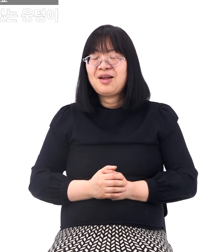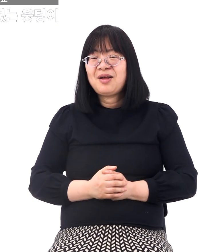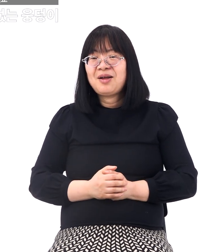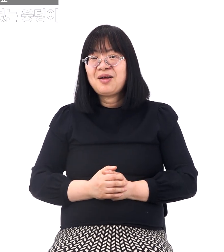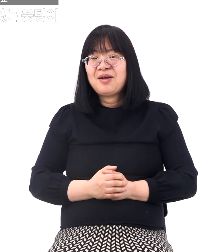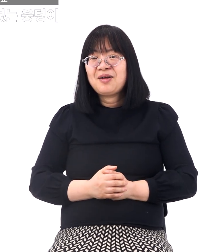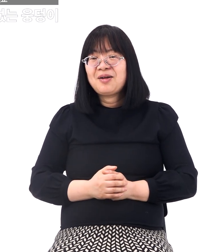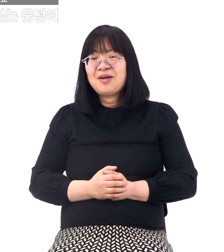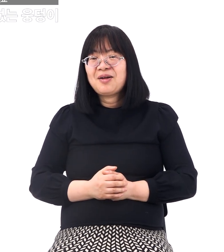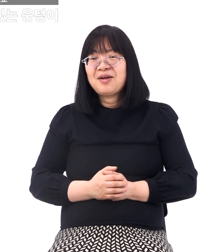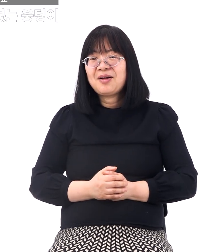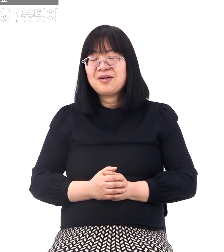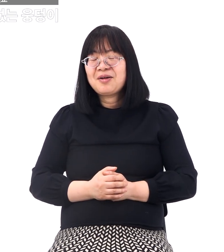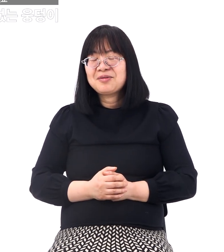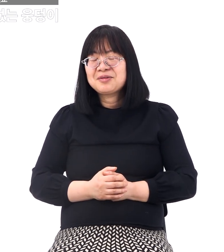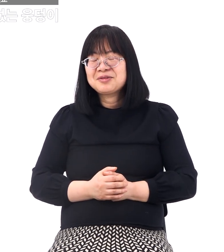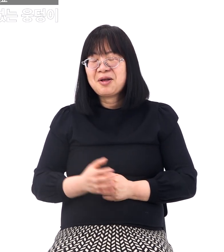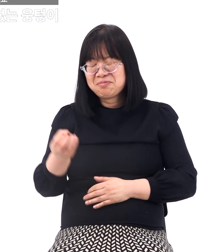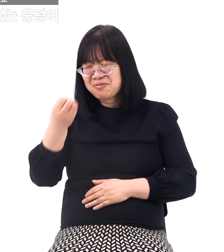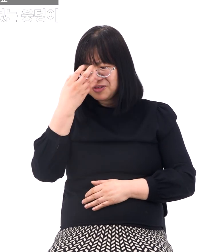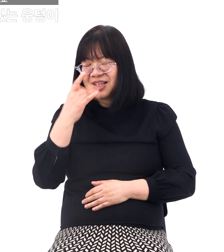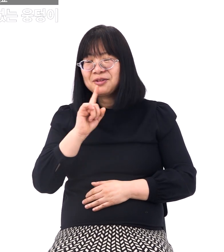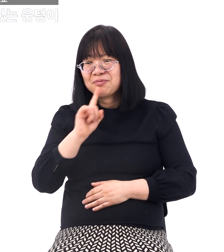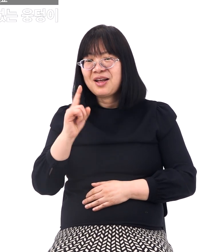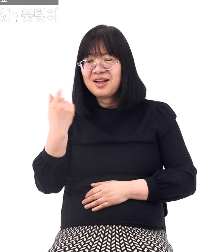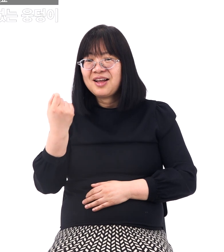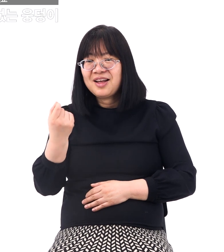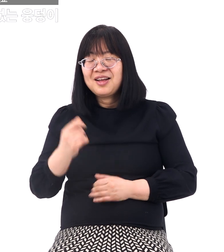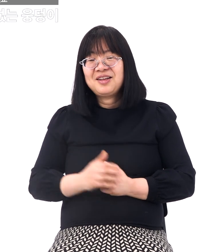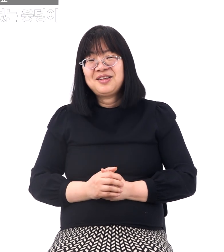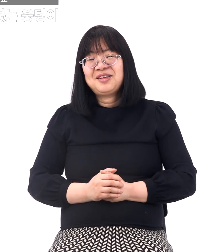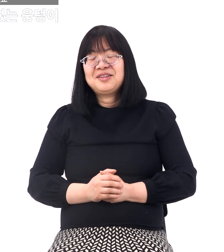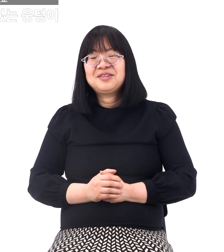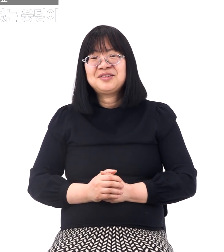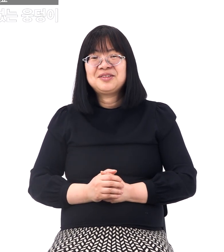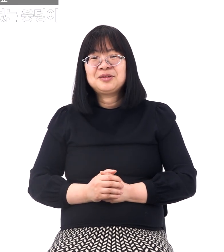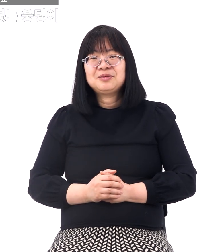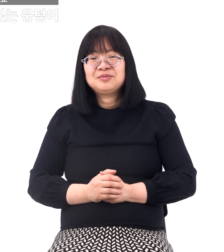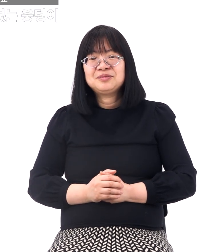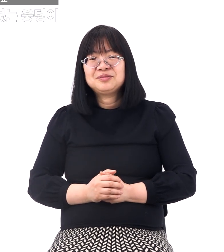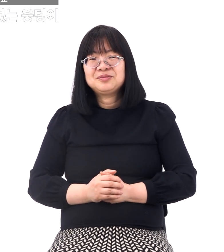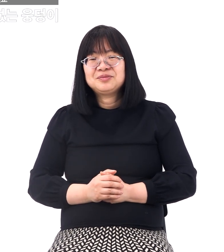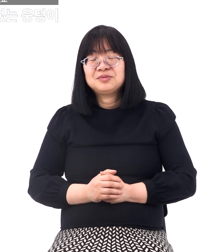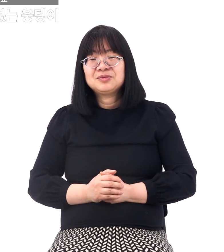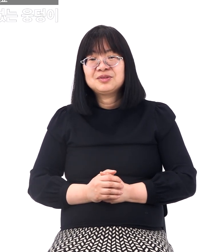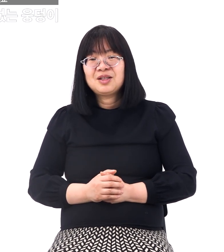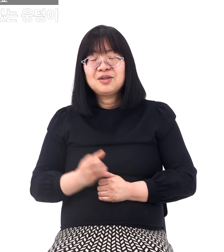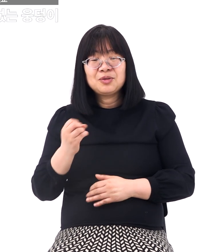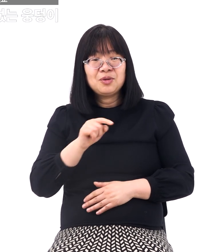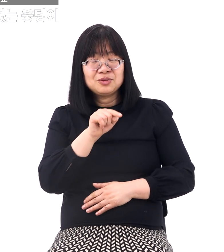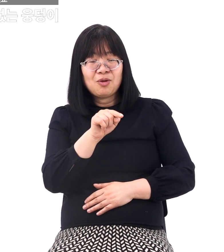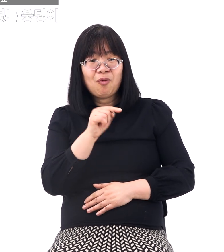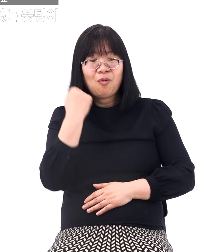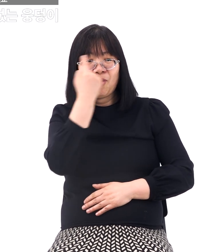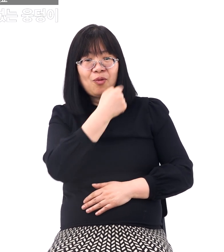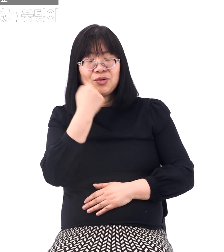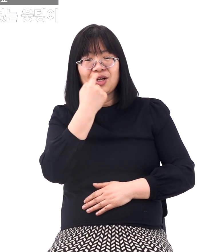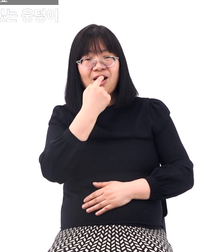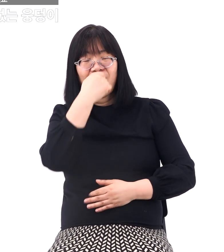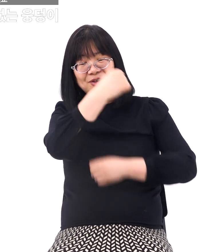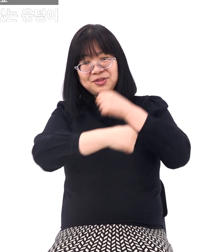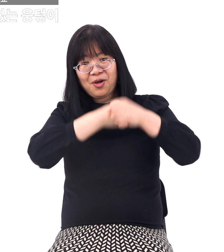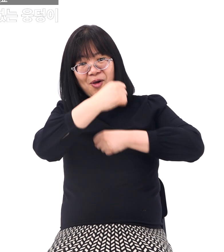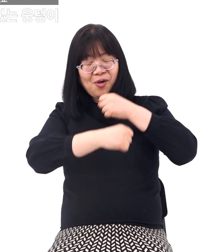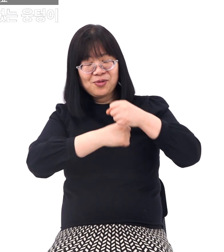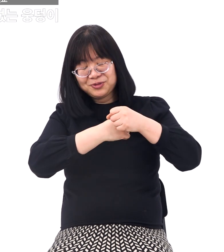아주 부담없게 생겼다 그 뜻 아니에요. 예? 아주 뭐 또 이런 표현들, 너 굉장히 얼굴이 자유롭게